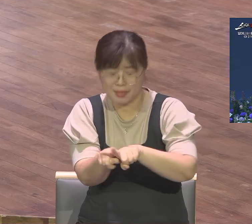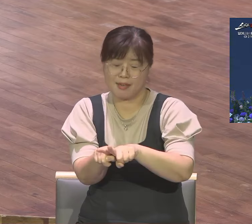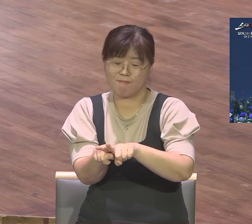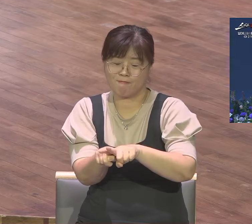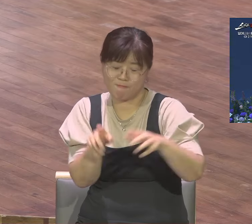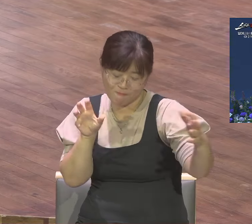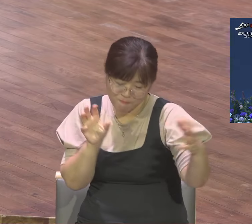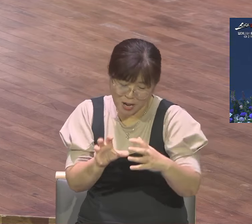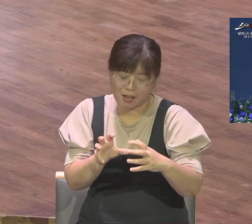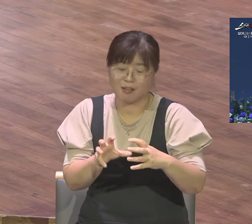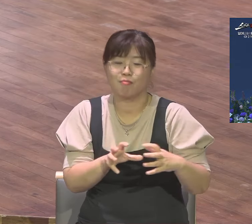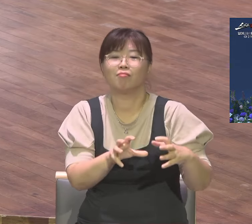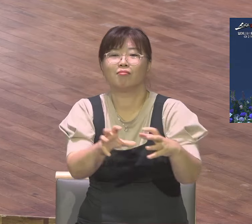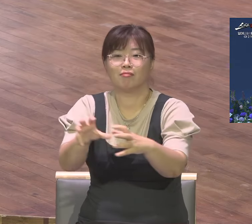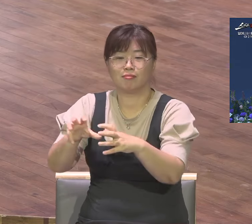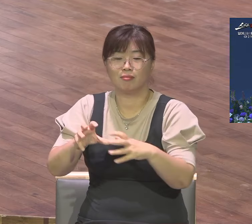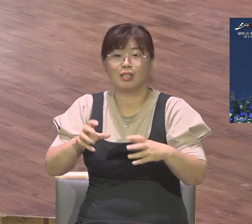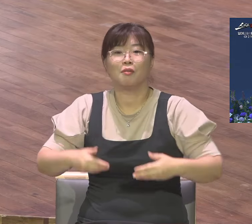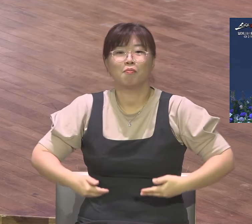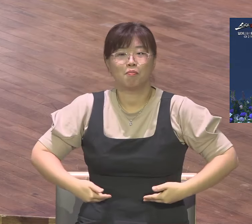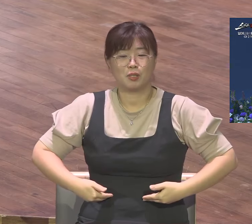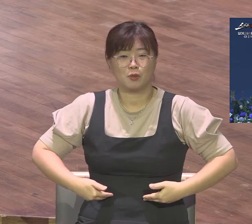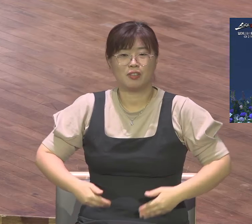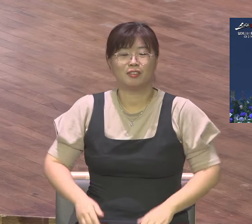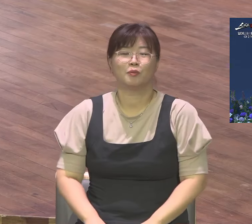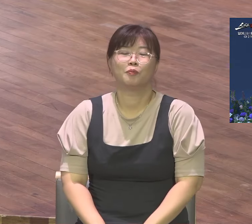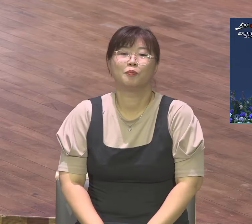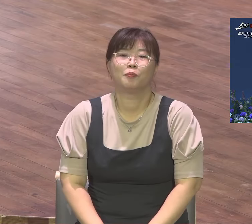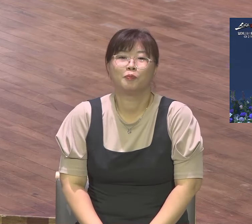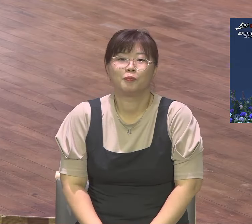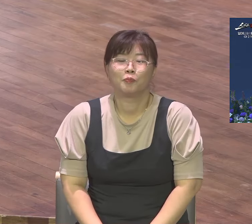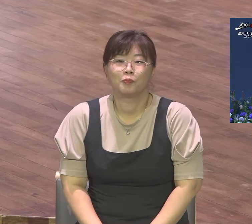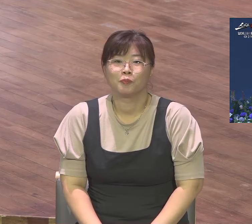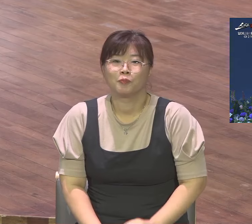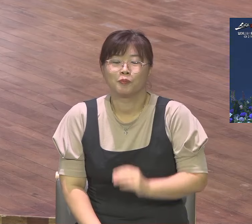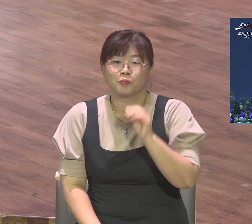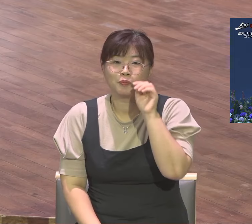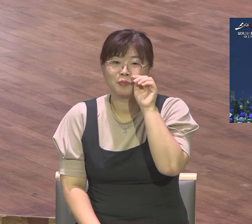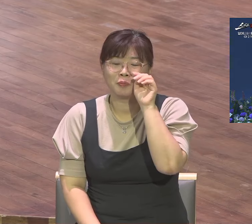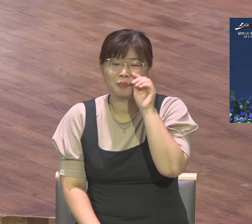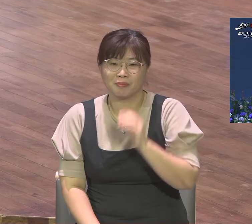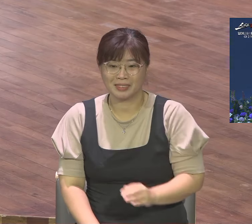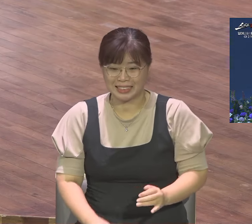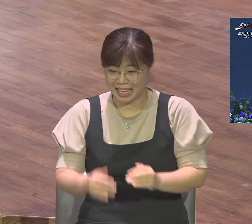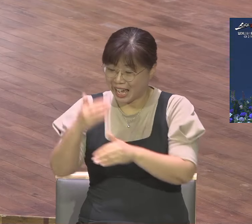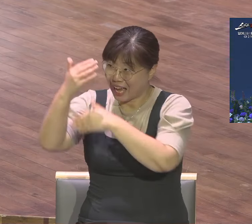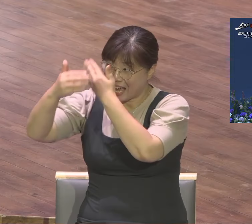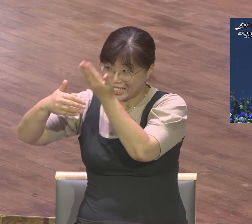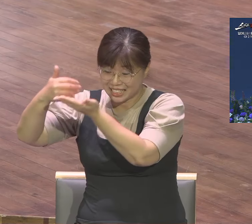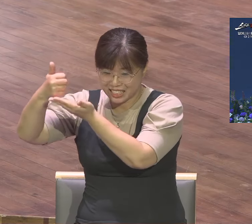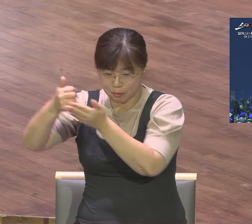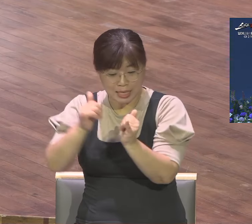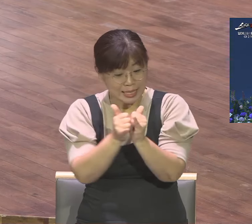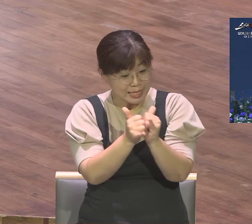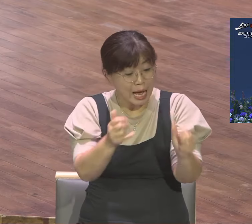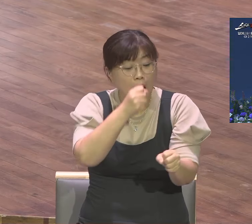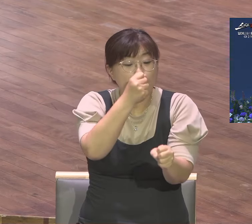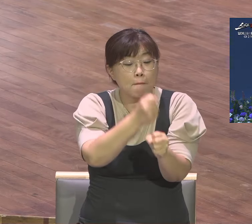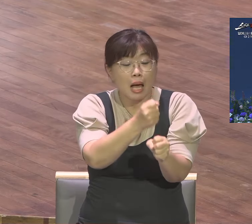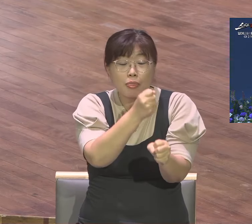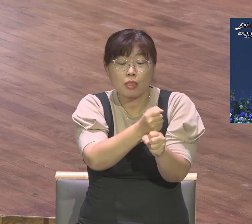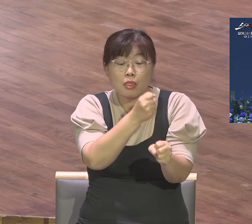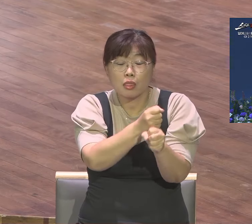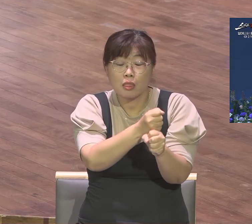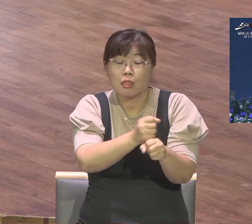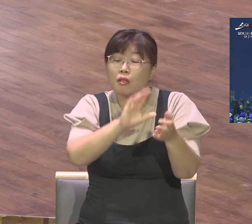세우신 하나님의 원래 뜻과 이 계획이에요. 그러니까 사탄 마귀가 어떻게 하시든지